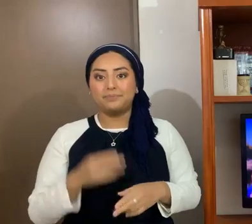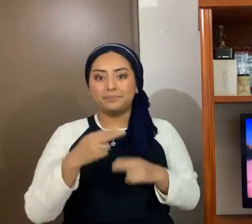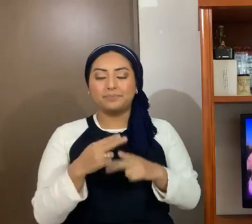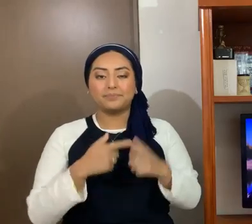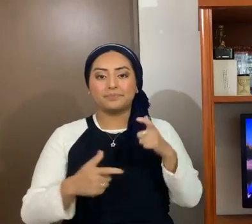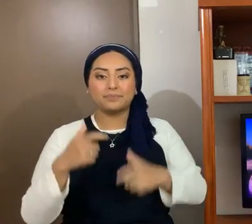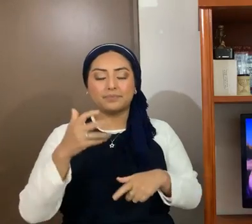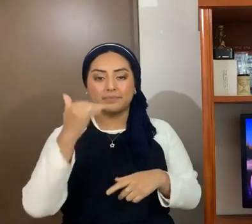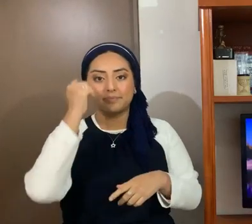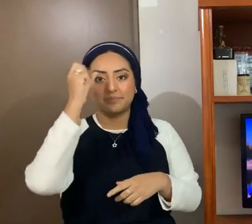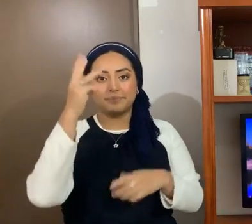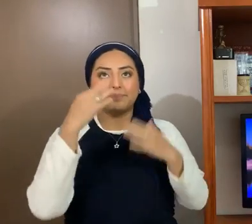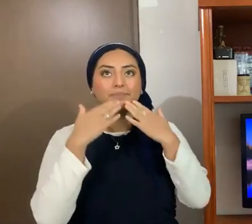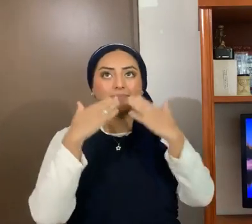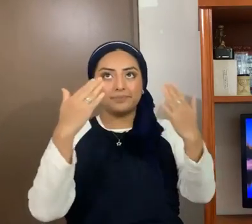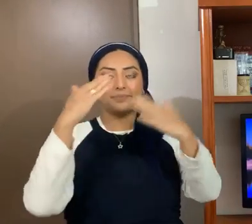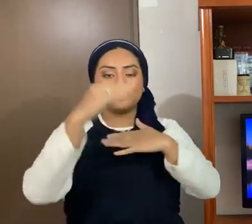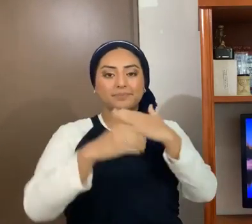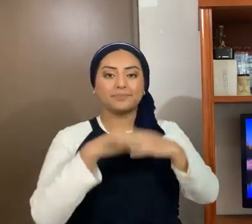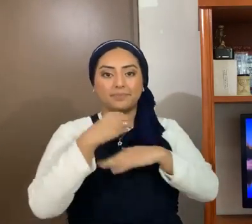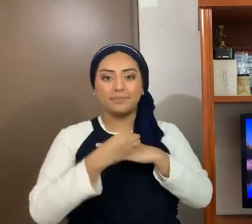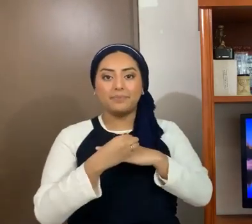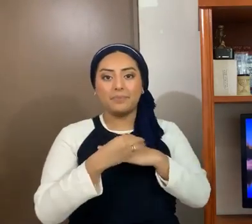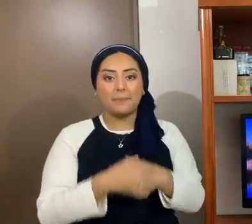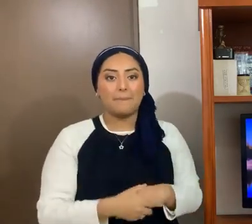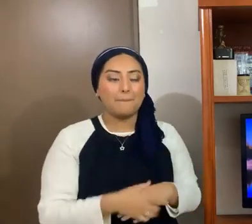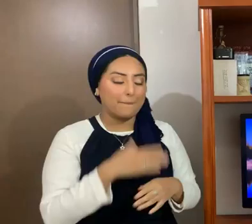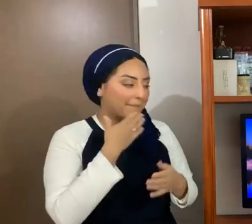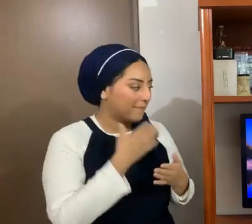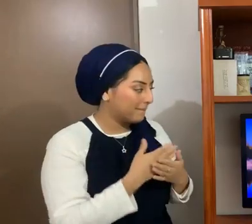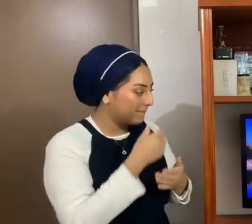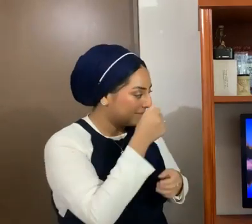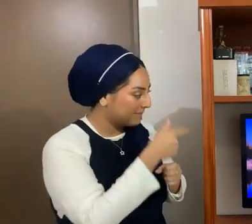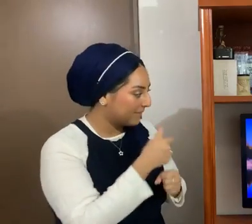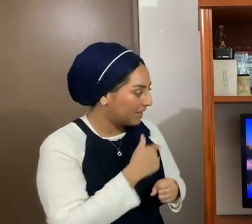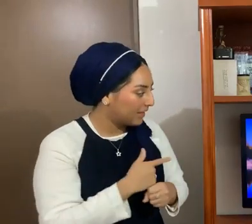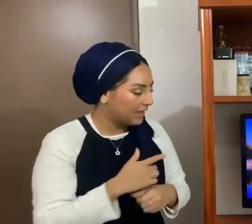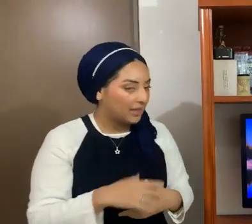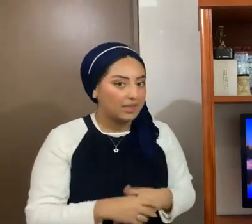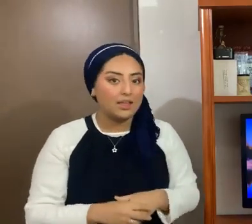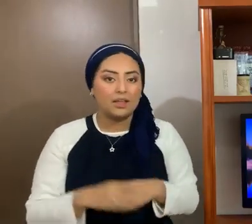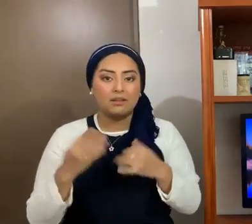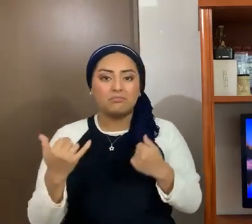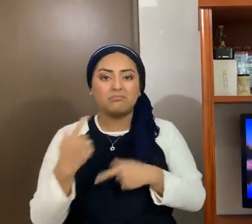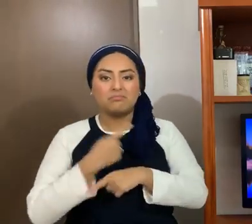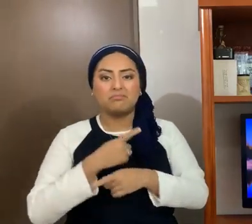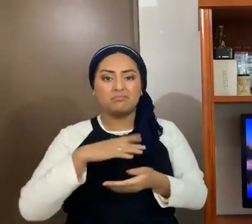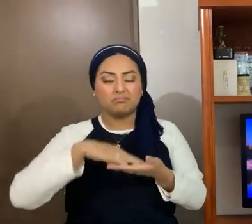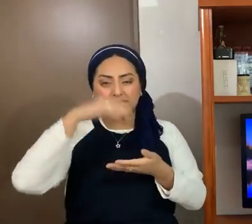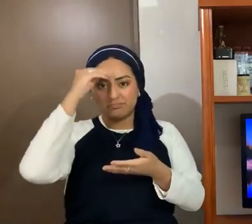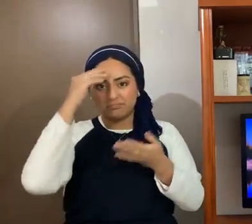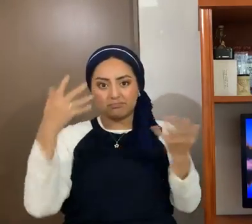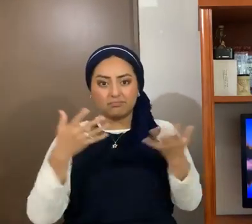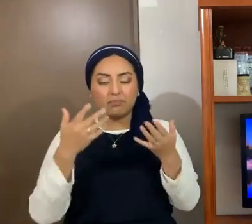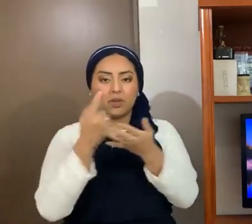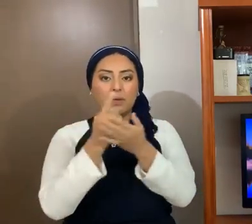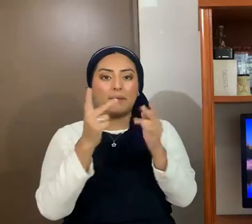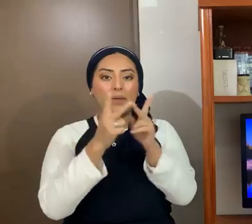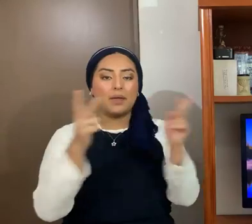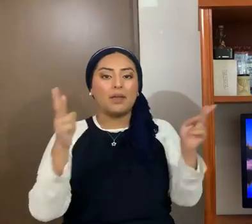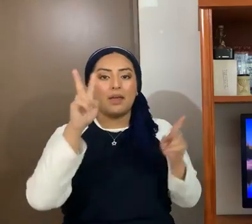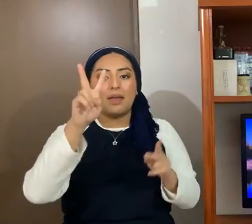bendito y poderoso de Yahshua Mashiach, Omen, Beomen. Muy bien, amados Sahim. Vamos a estudiar este Shabbat, la